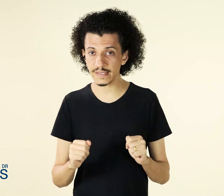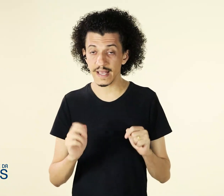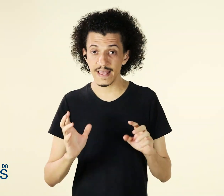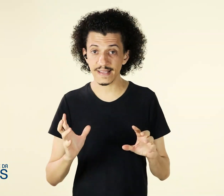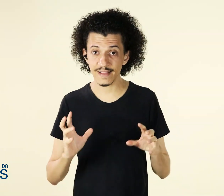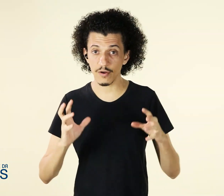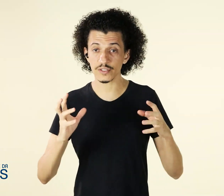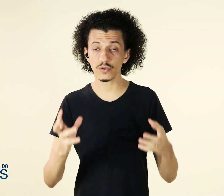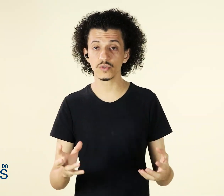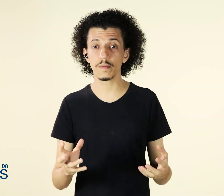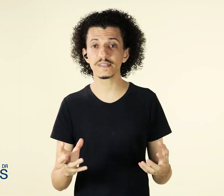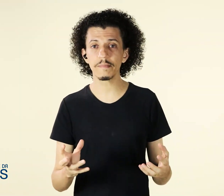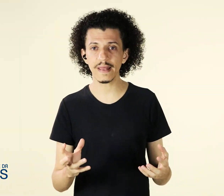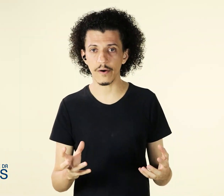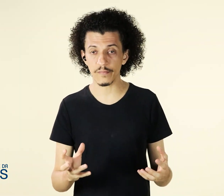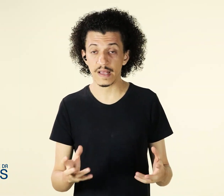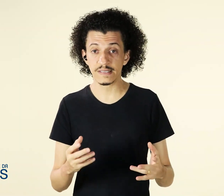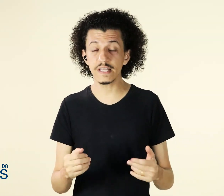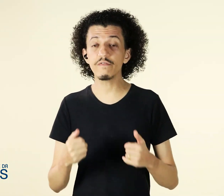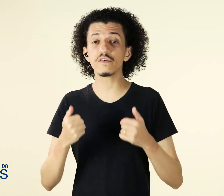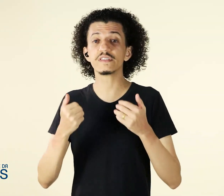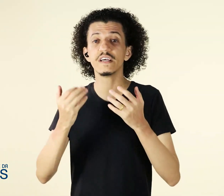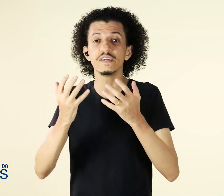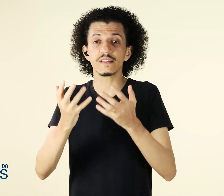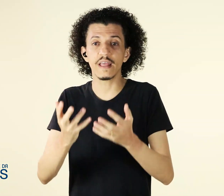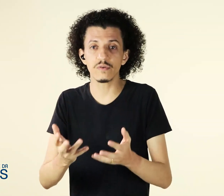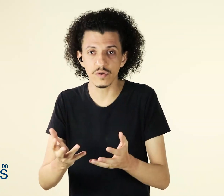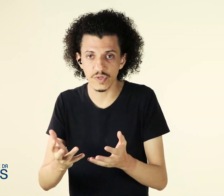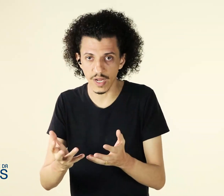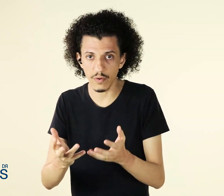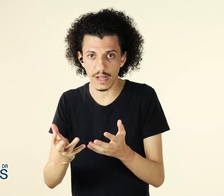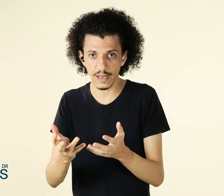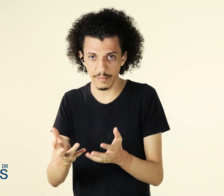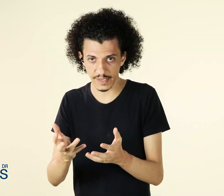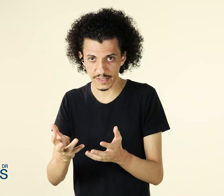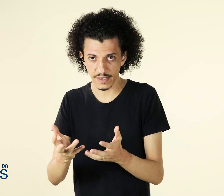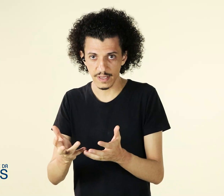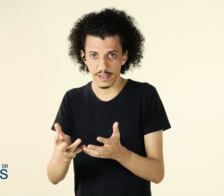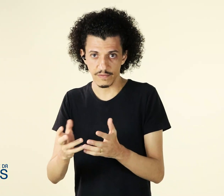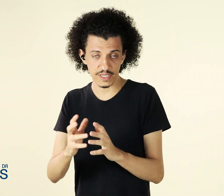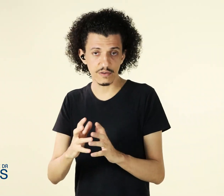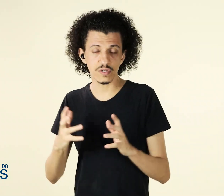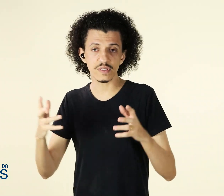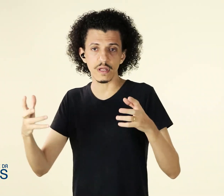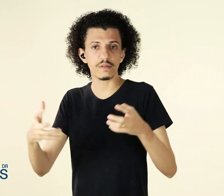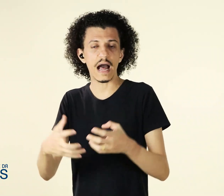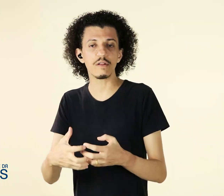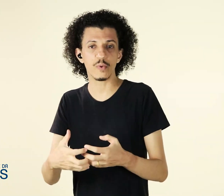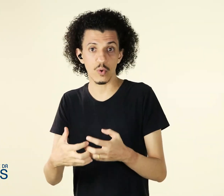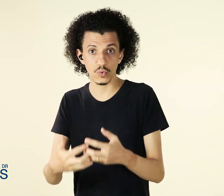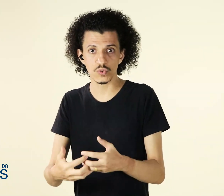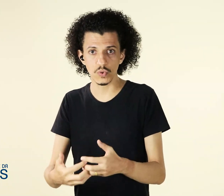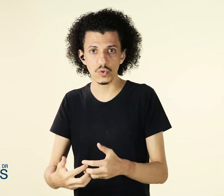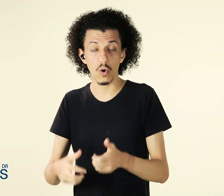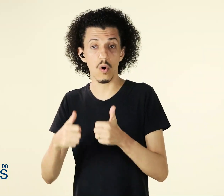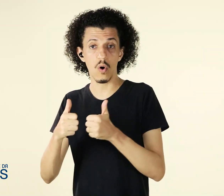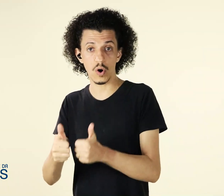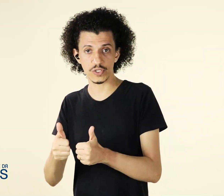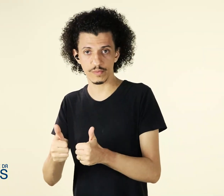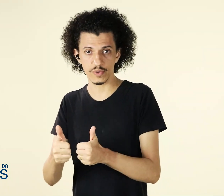E essa lógica dos nomes também não. Se você já tem o seu sinal na Libras, já tem o seu sinal dado por algum surdo, ótimo. Você